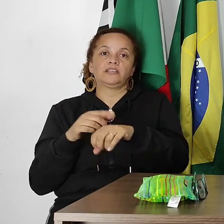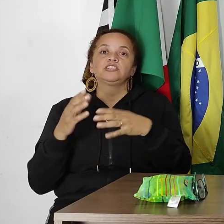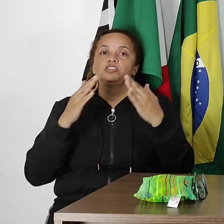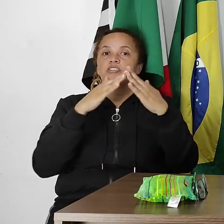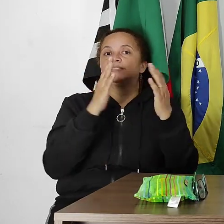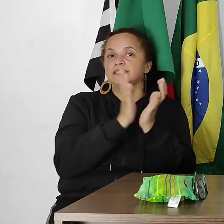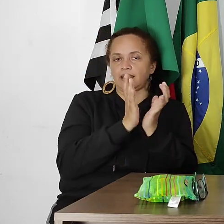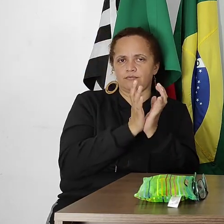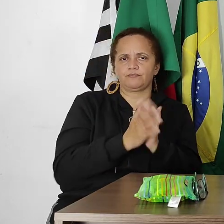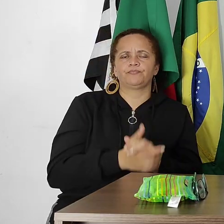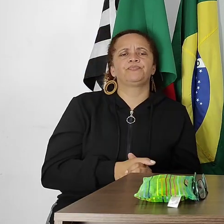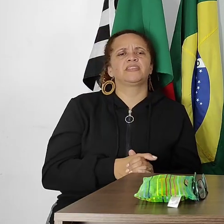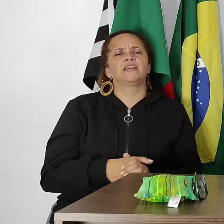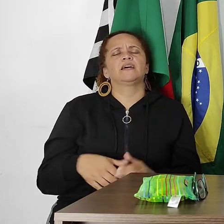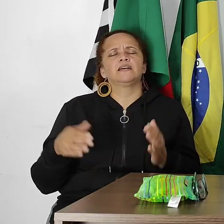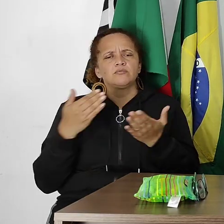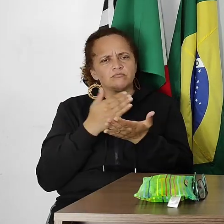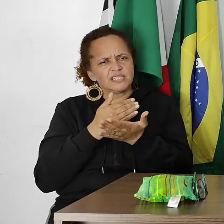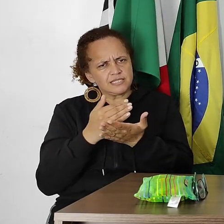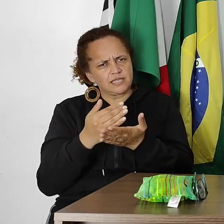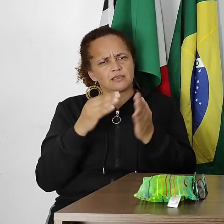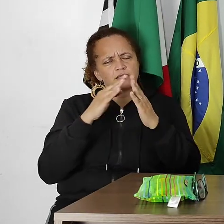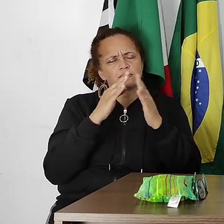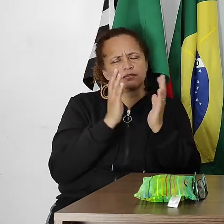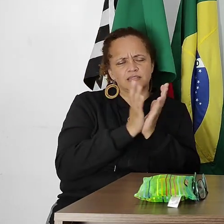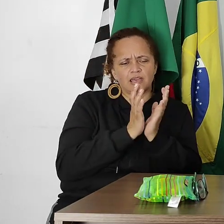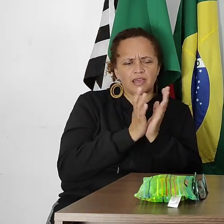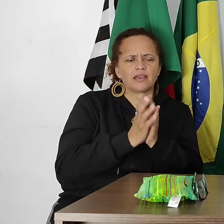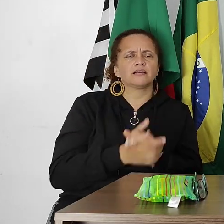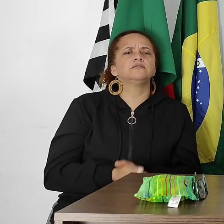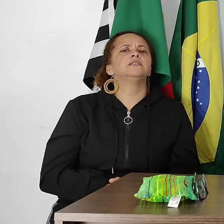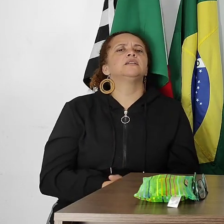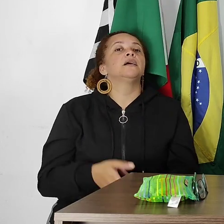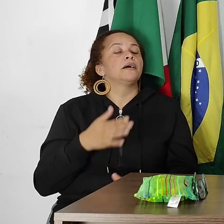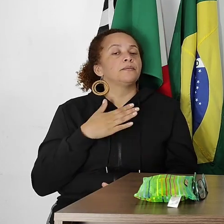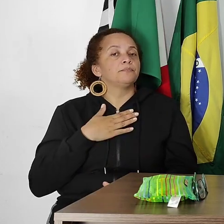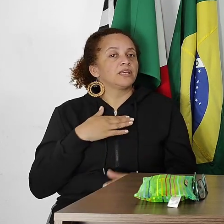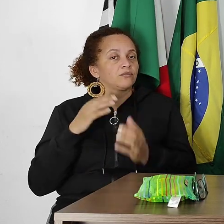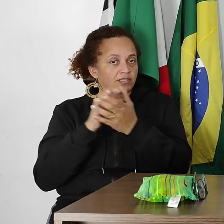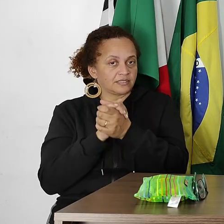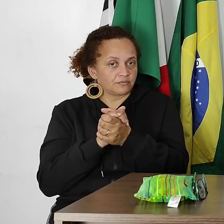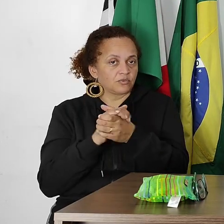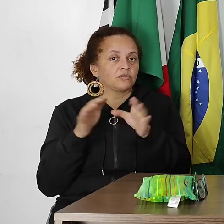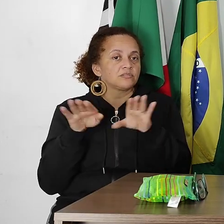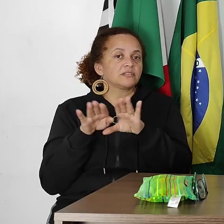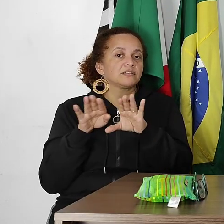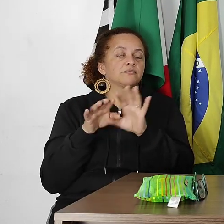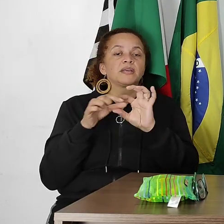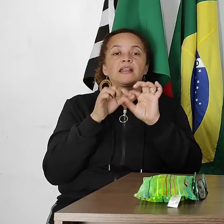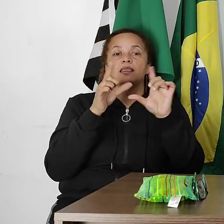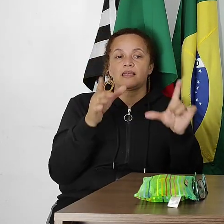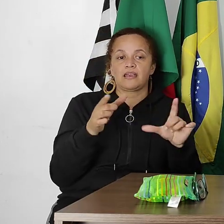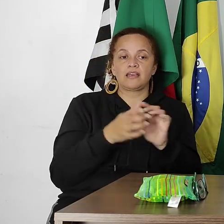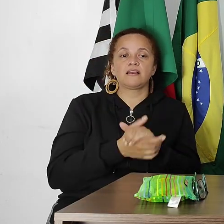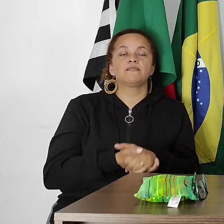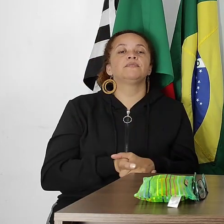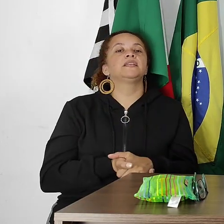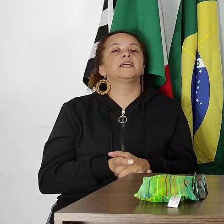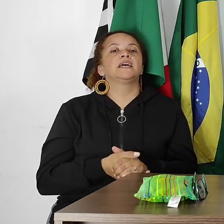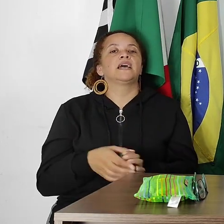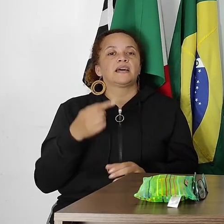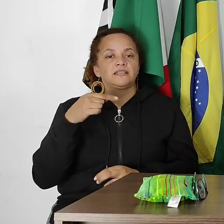aí foi, né, um trabalhar na minha vida. O Dionísio saiu, já estava na célula do Rosindo, né,